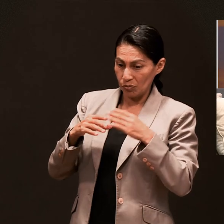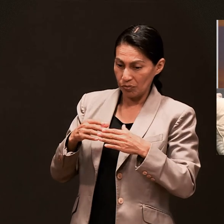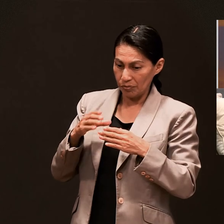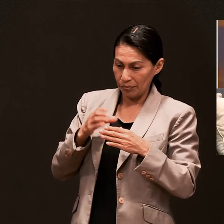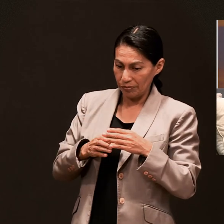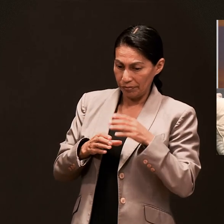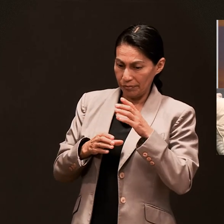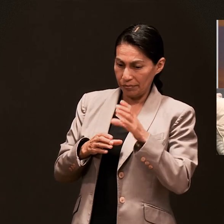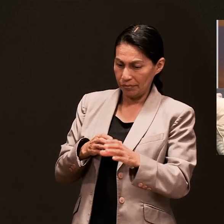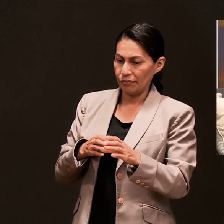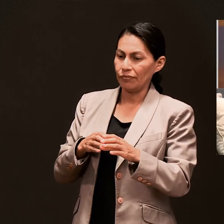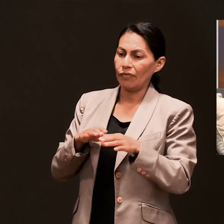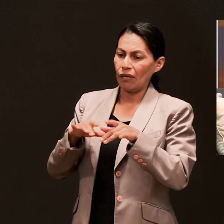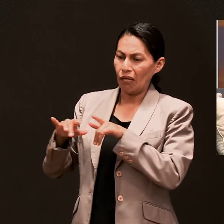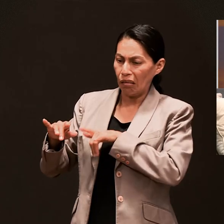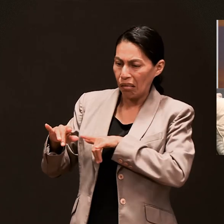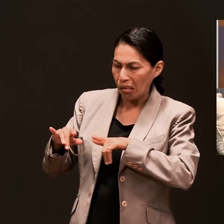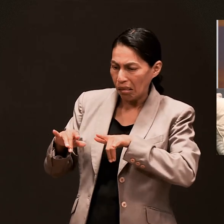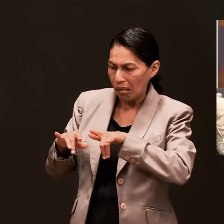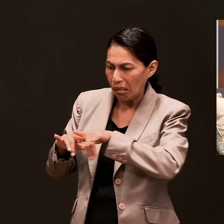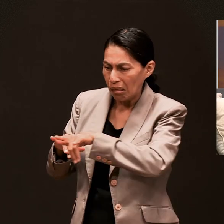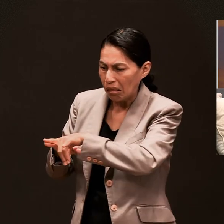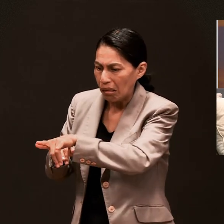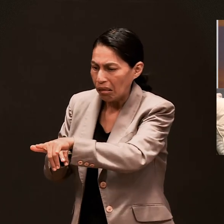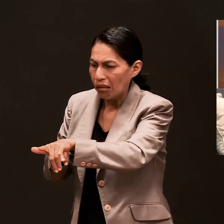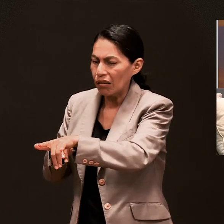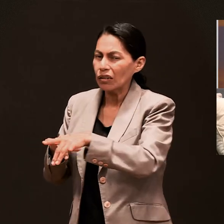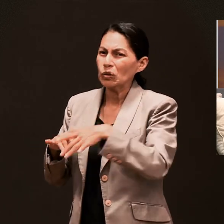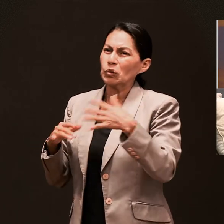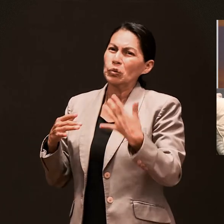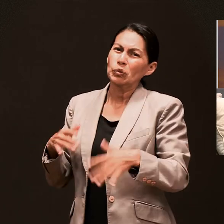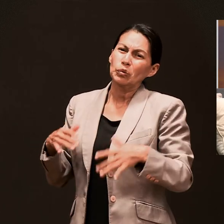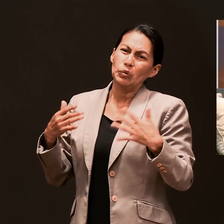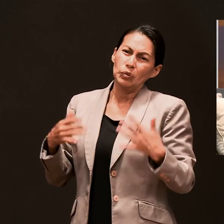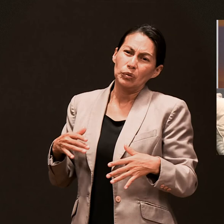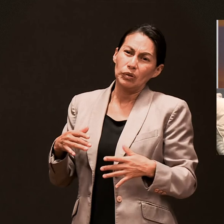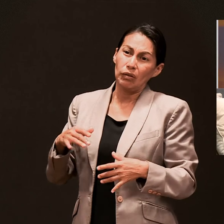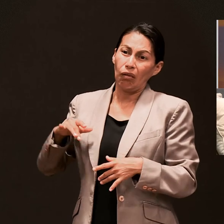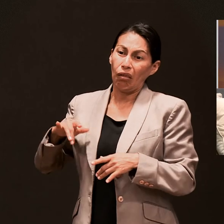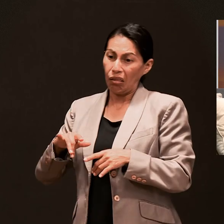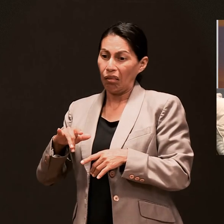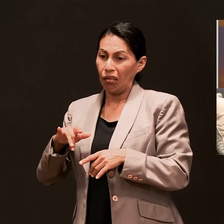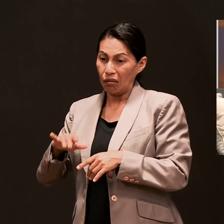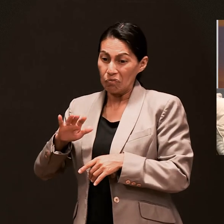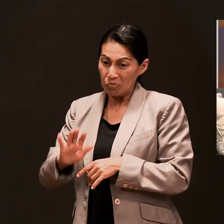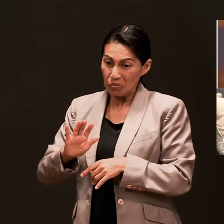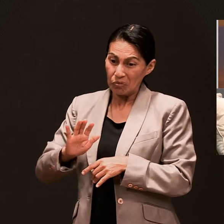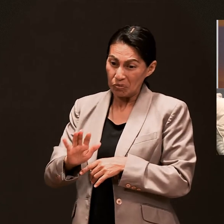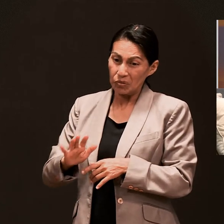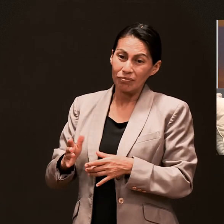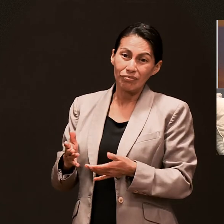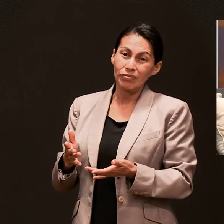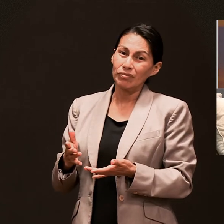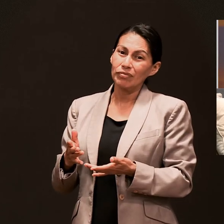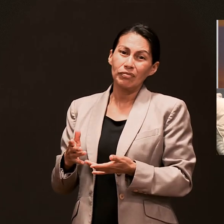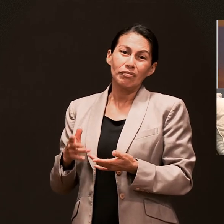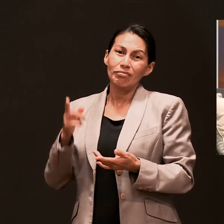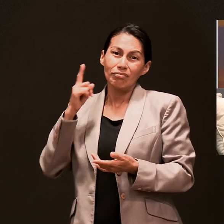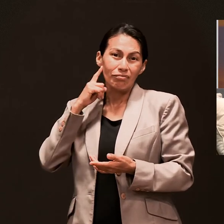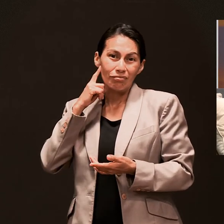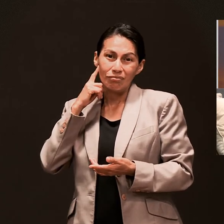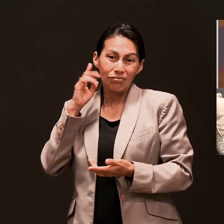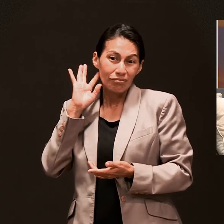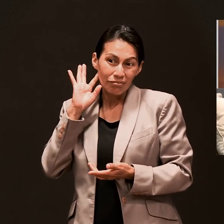no sé el punto no sé verdad los trailers no y y él por más que quiso frenar y